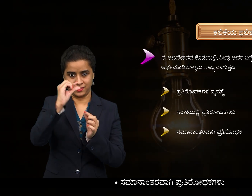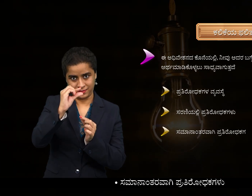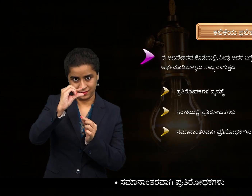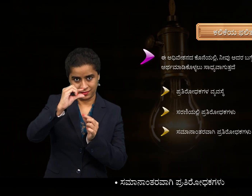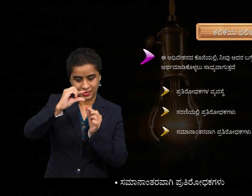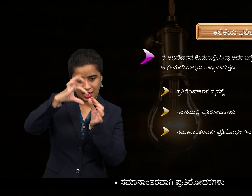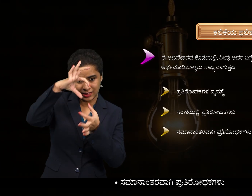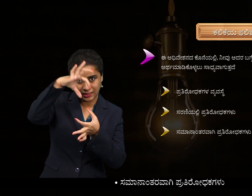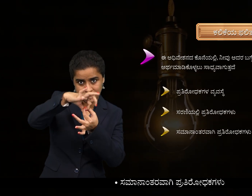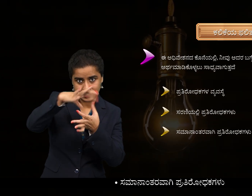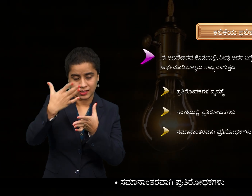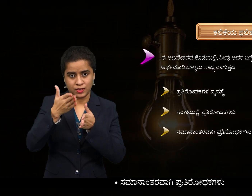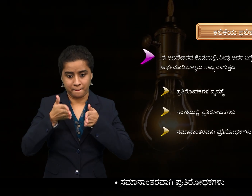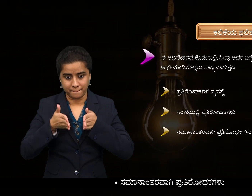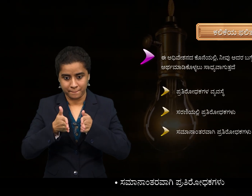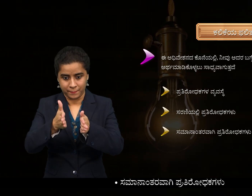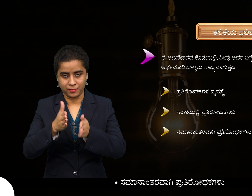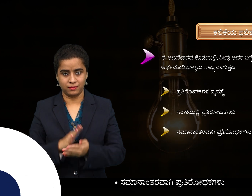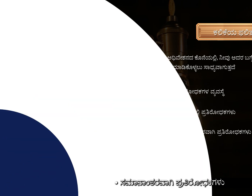ಸಮಾನಾಂತರವಾಗಿ ಪ್ರತಿರೋಧಕಗಳು,